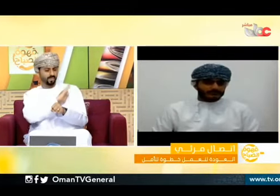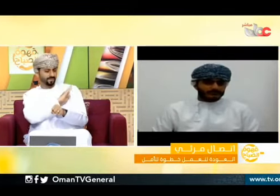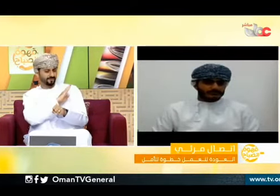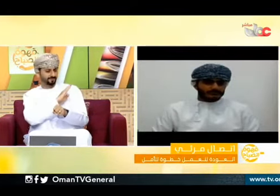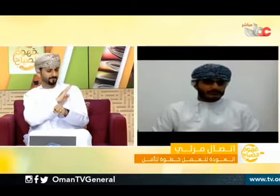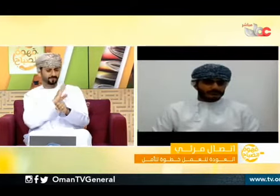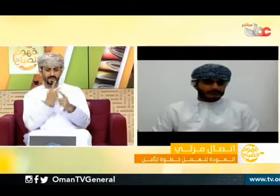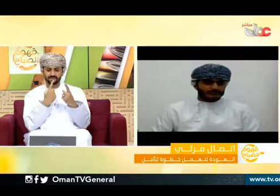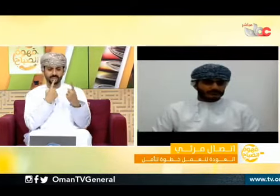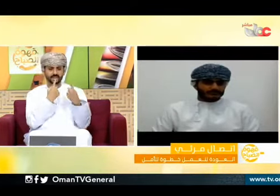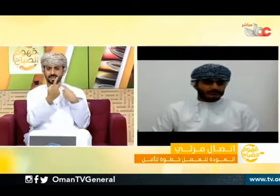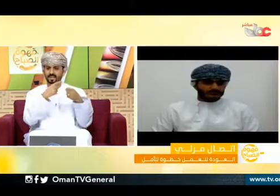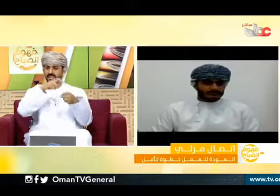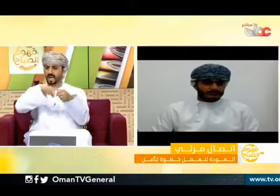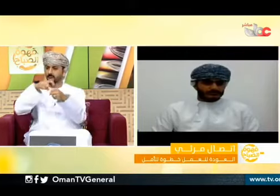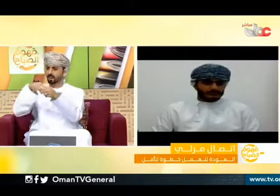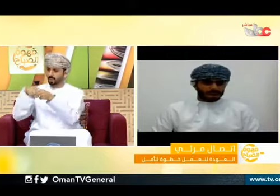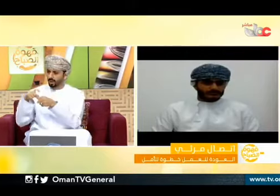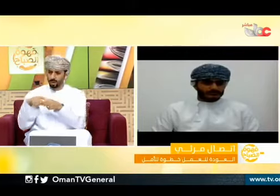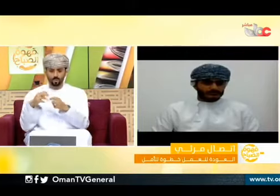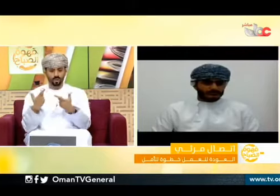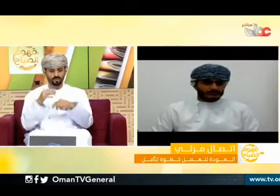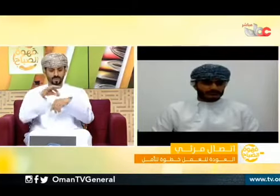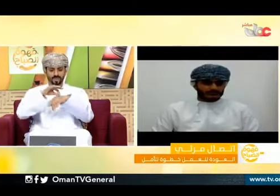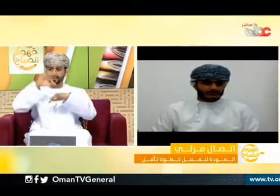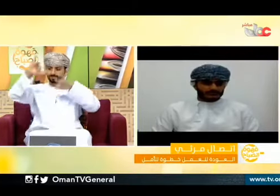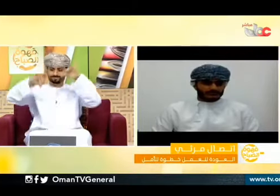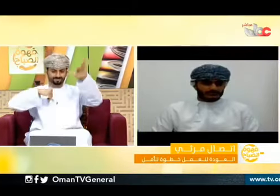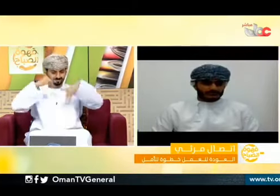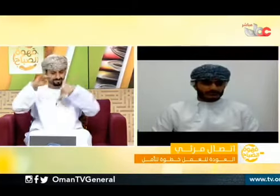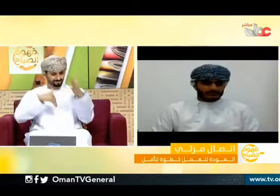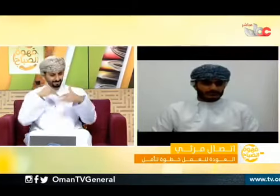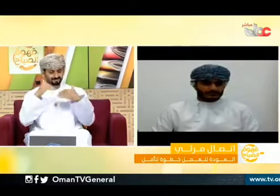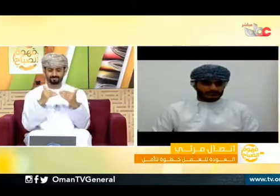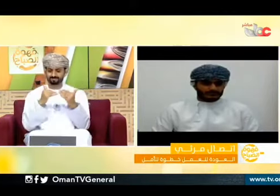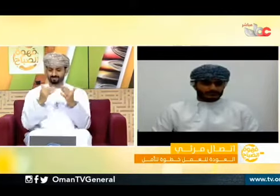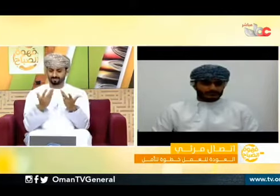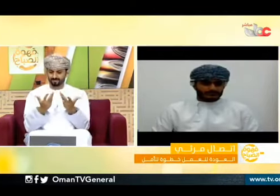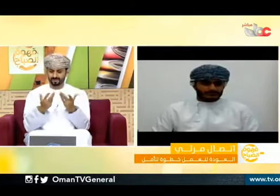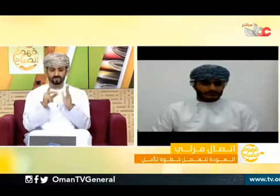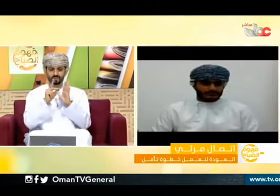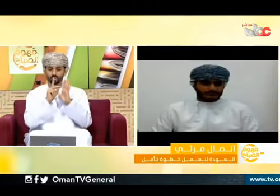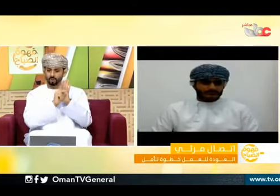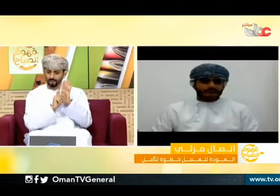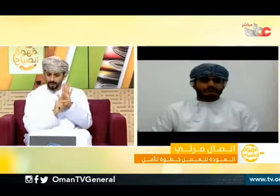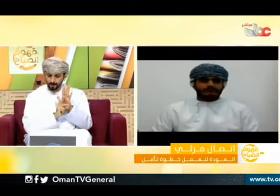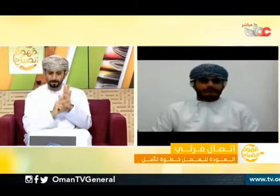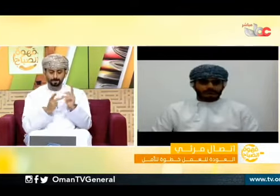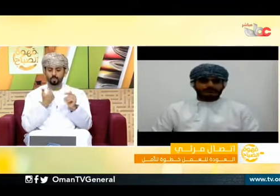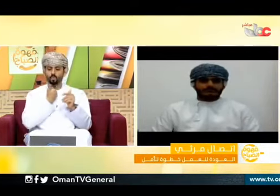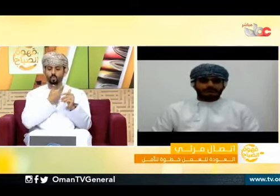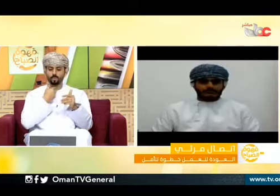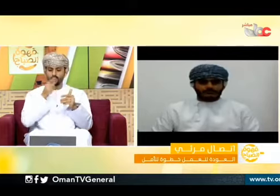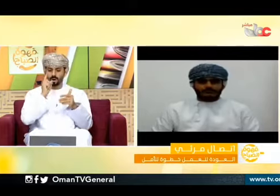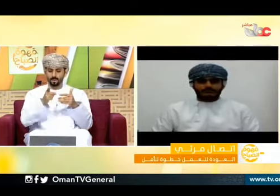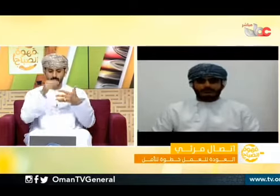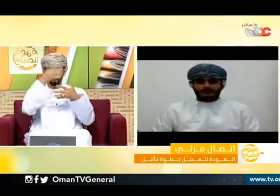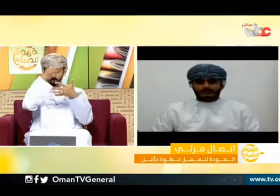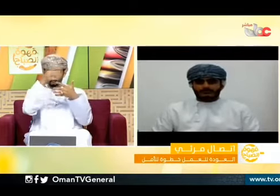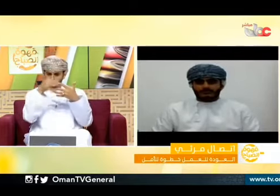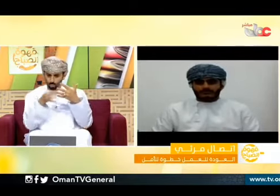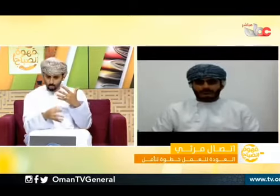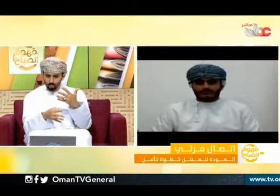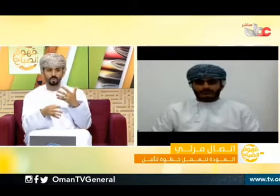تتعامل مع هذه الجائحة وأيضا مع الموظفين مع المراجعين،